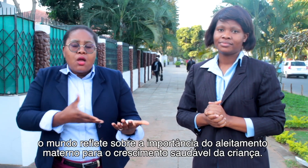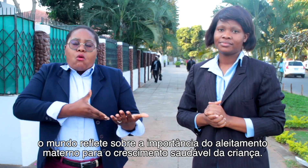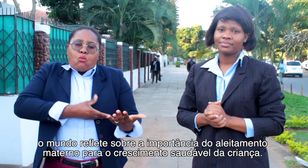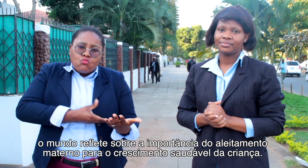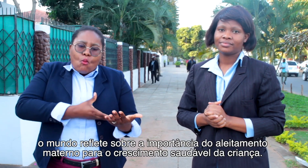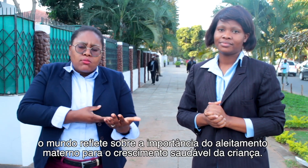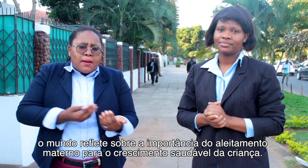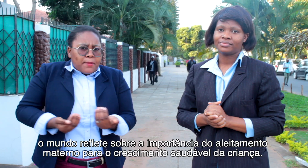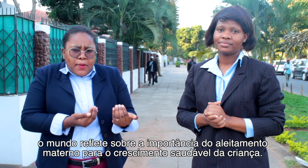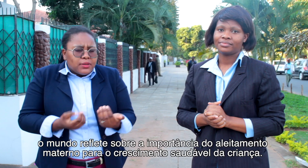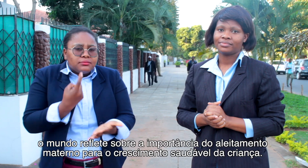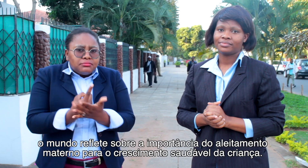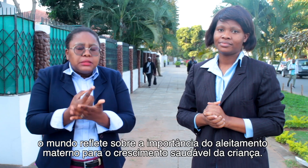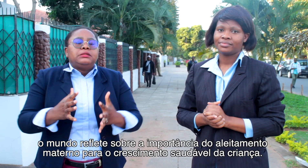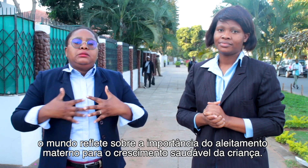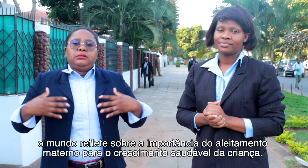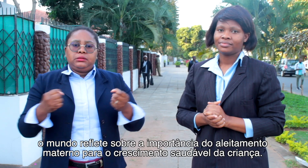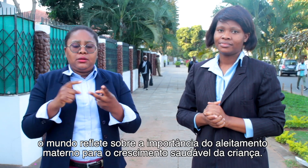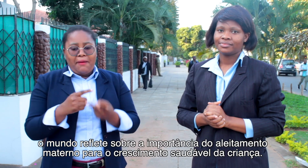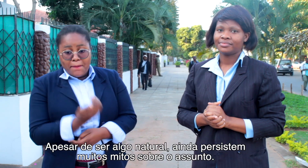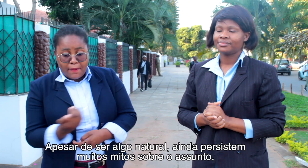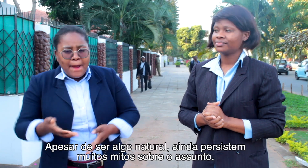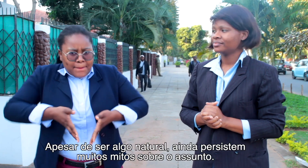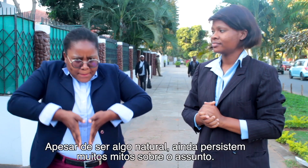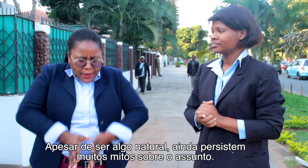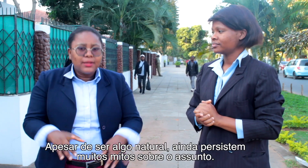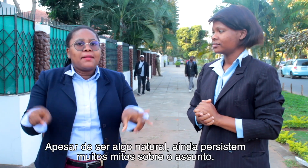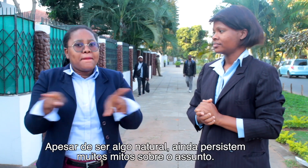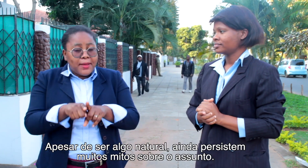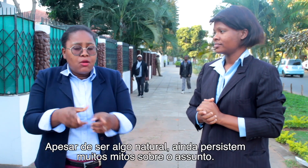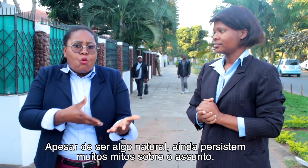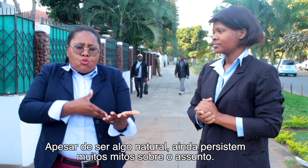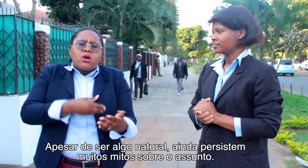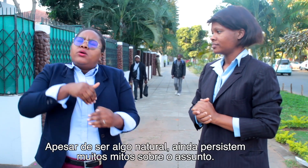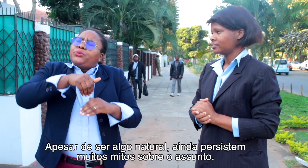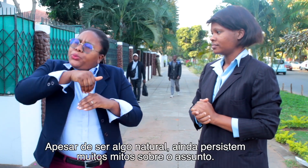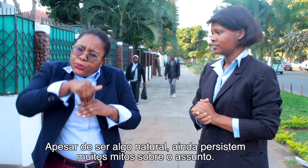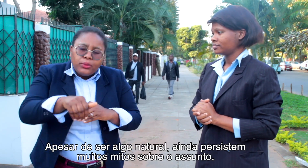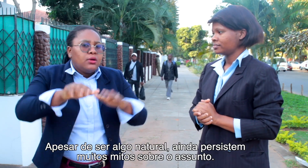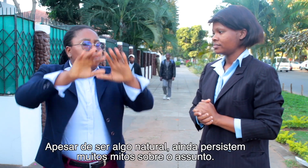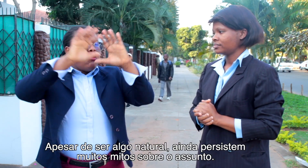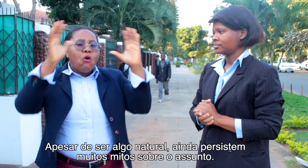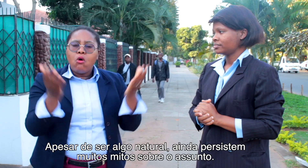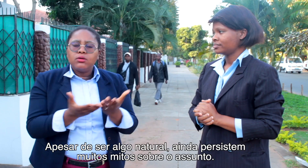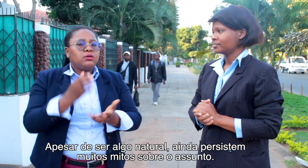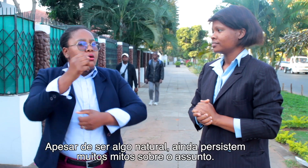aleitamento materno para o crescimento saudável da criança. Apesar de ser algo natural, ainda persistem muitos mitos sobre o assunto.